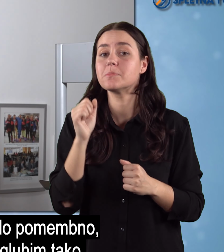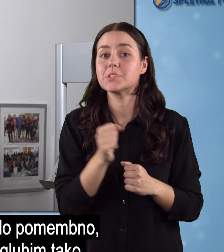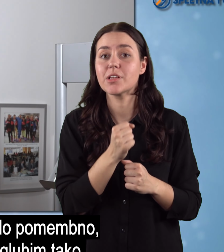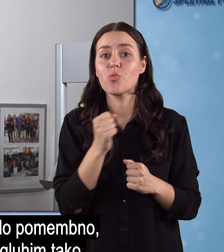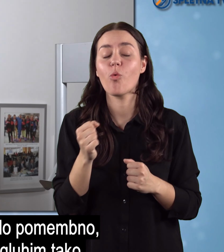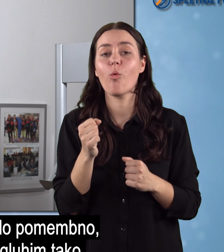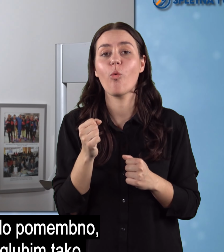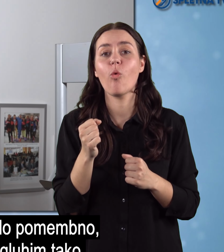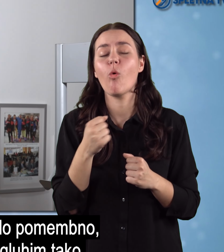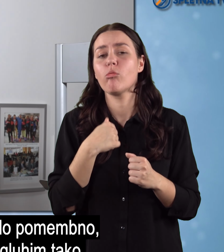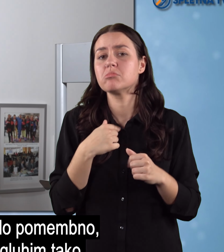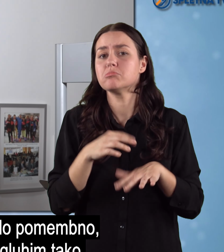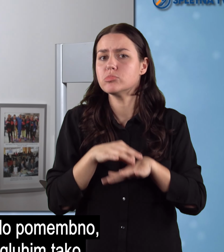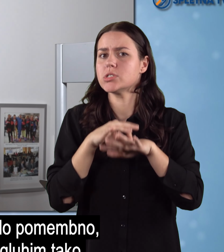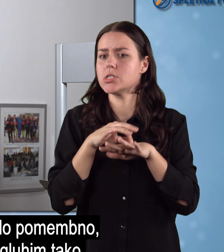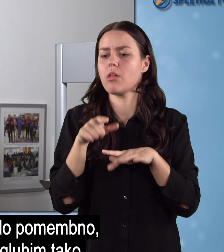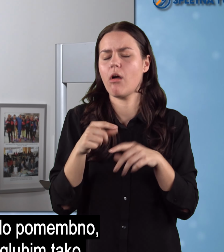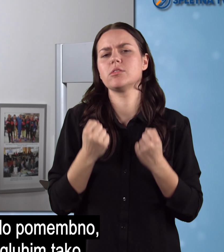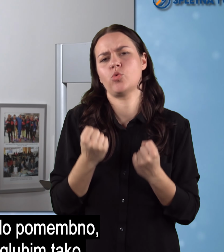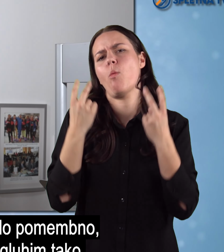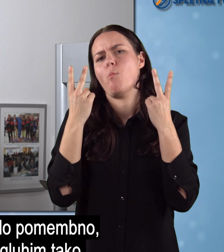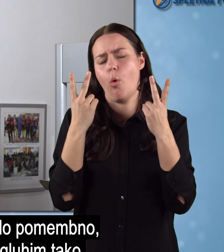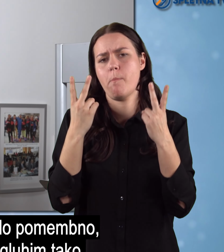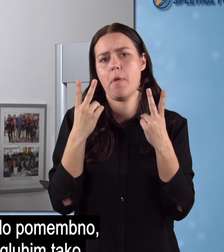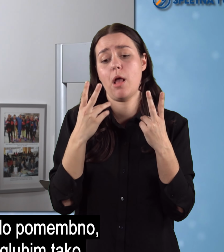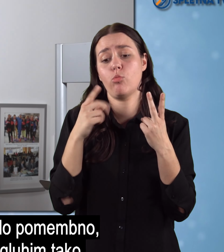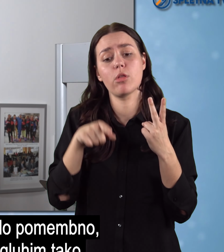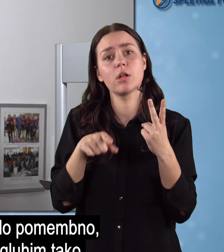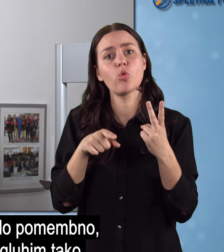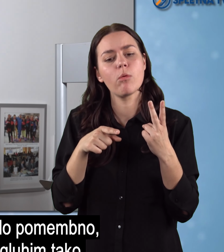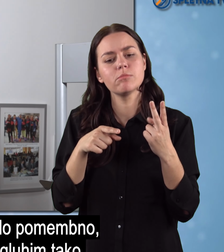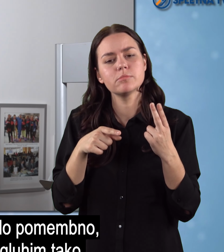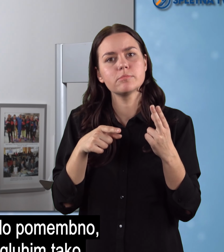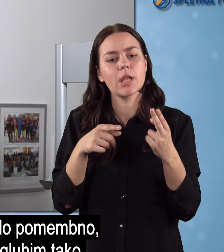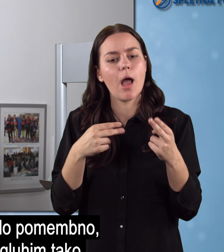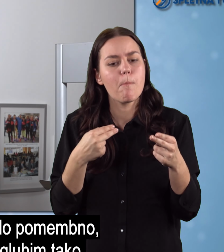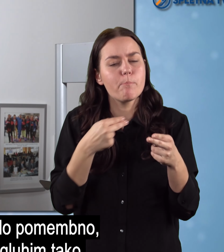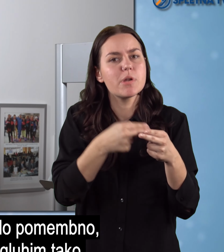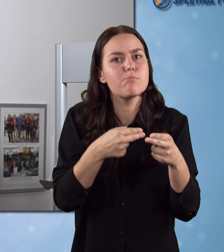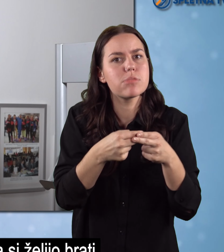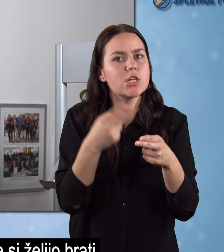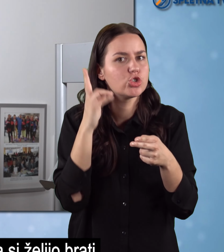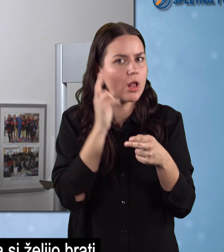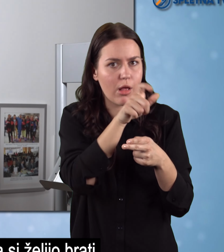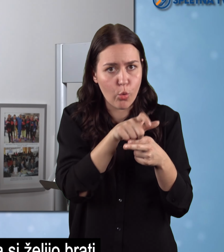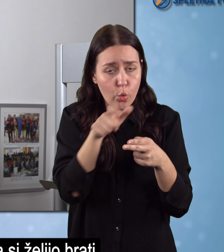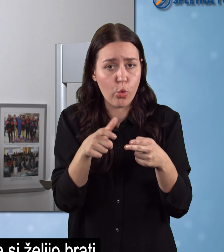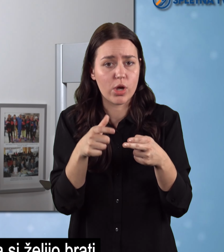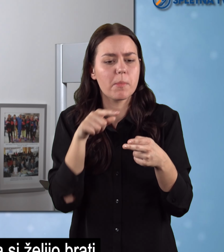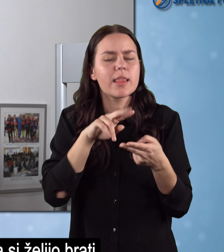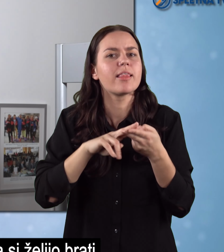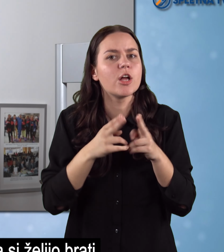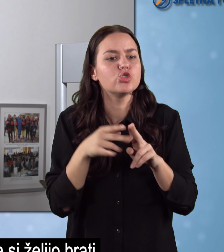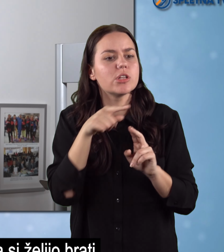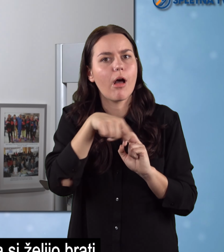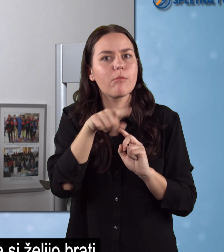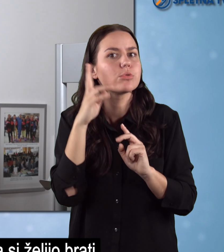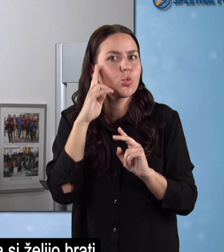Zato se mi zdi, da je zelo pomembno, da so približane gluhim na tak način, da jih